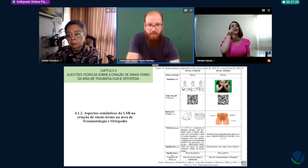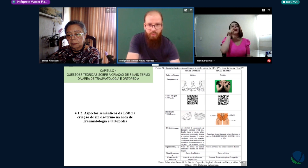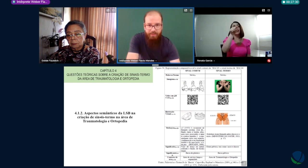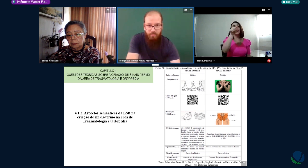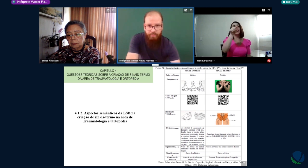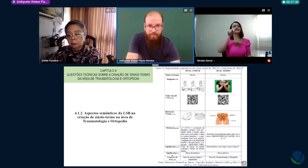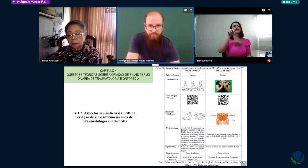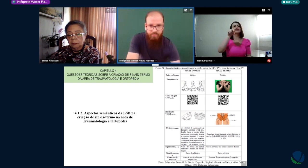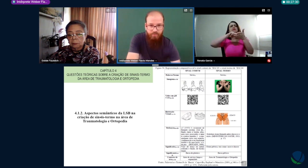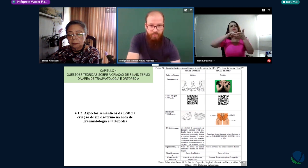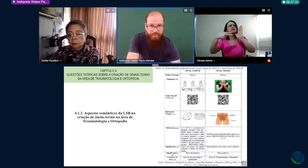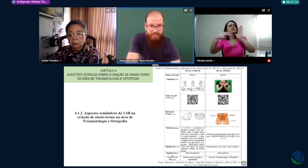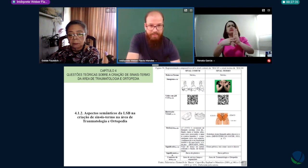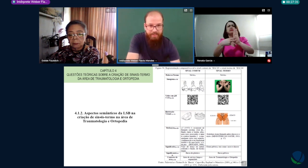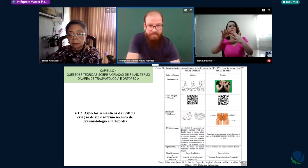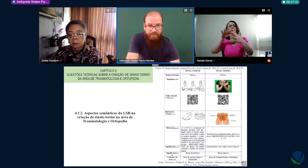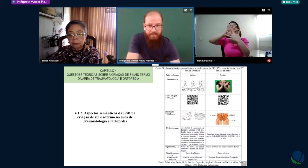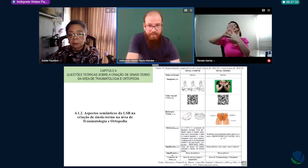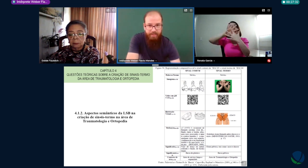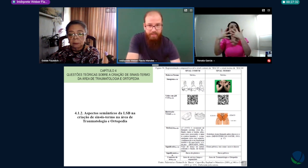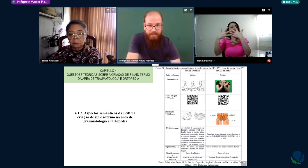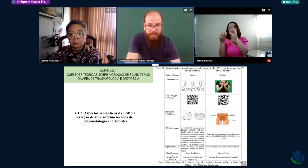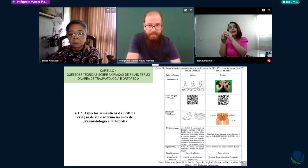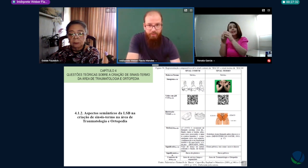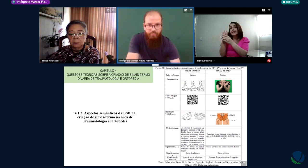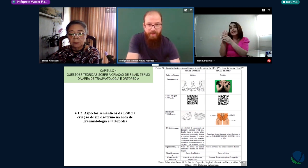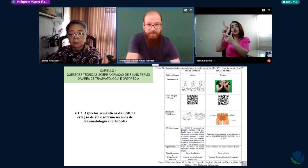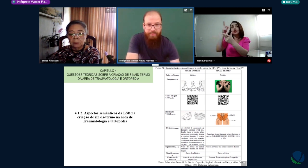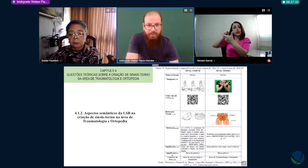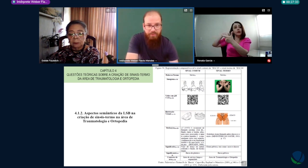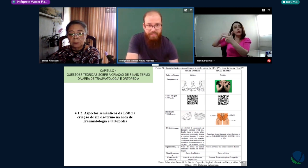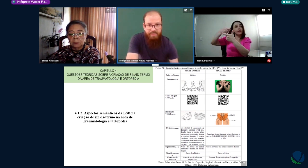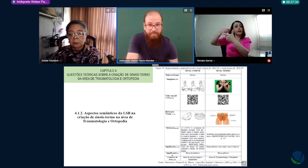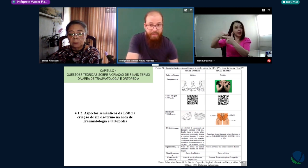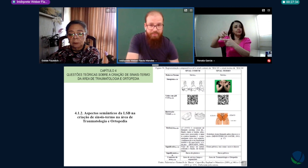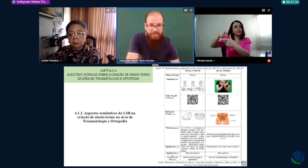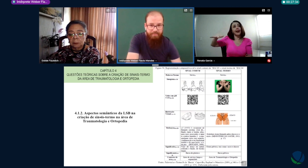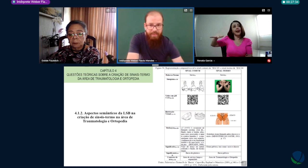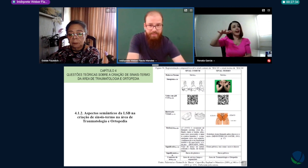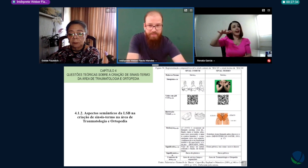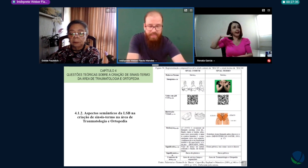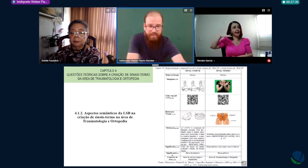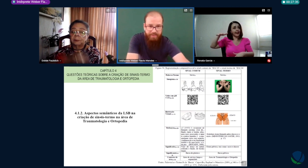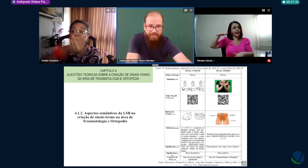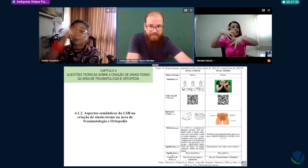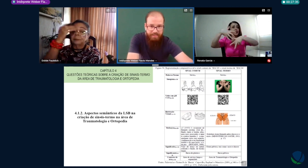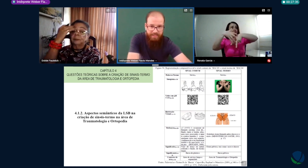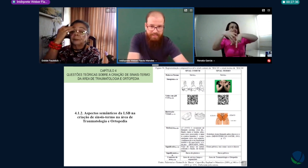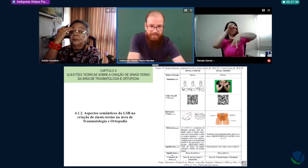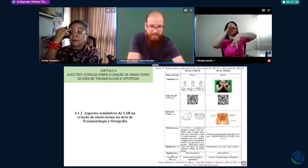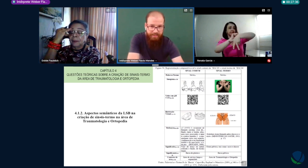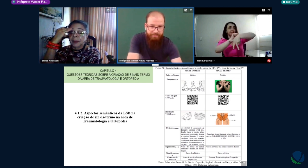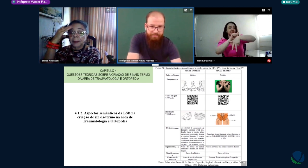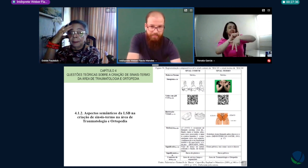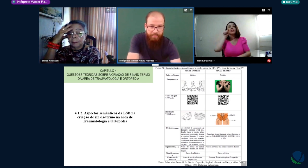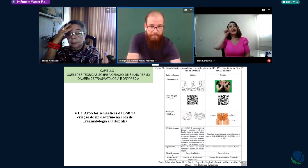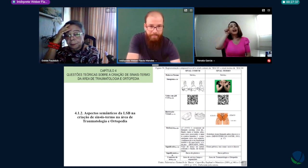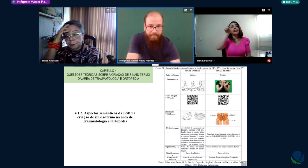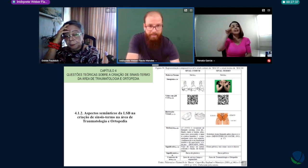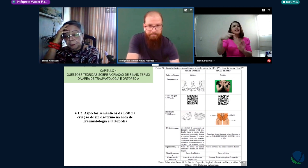No item 4.1.2, eu falo, então, dos aspectos semânticos da língua de sinais